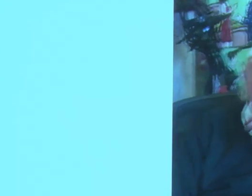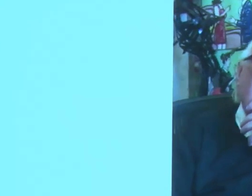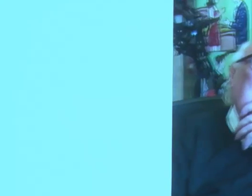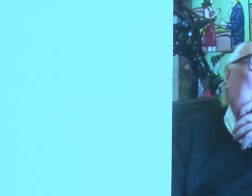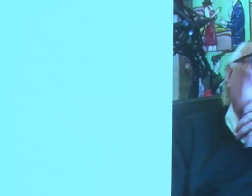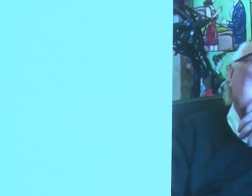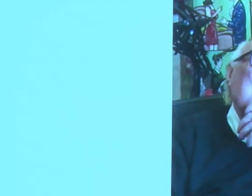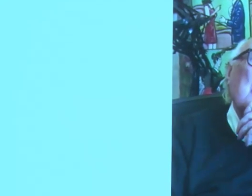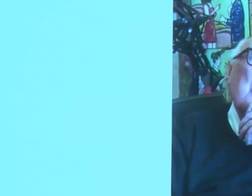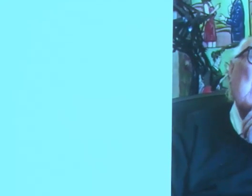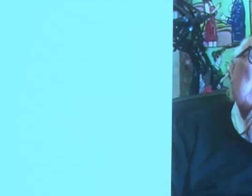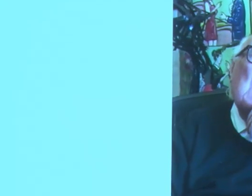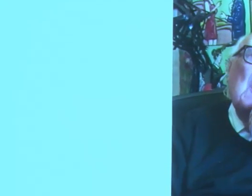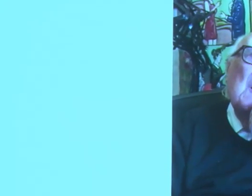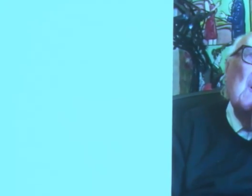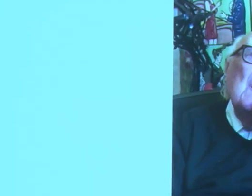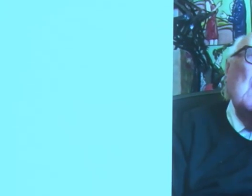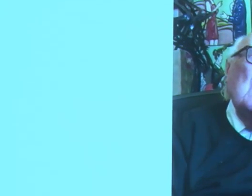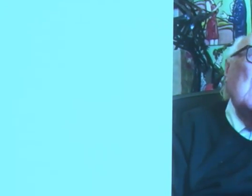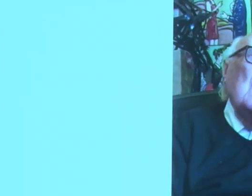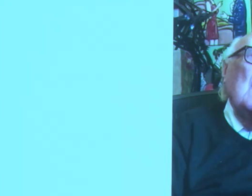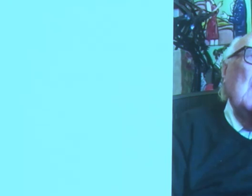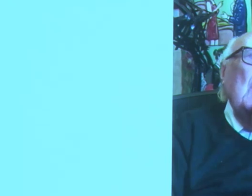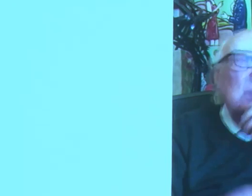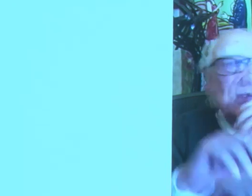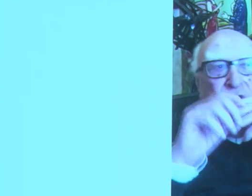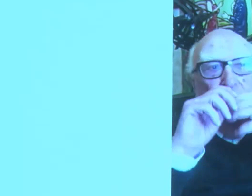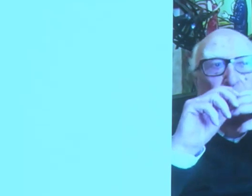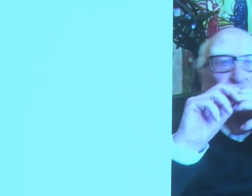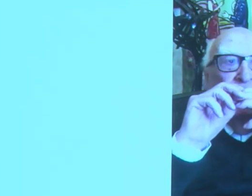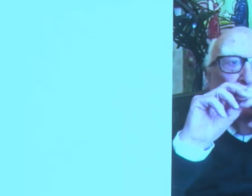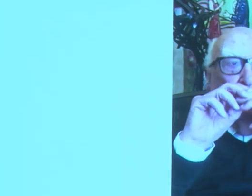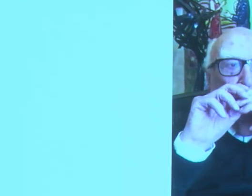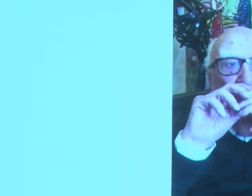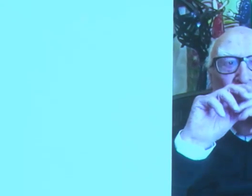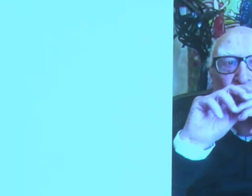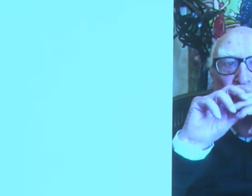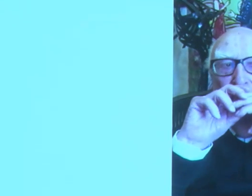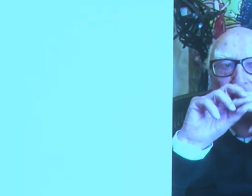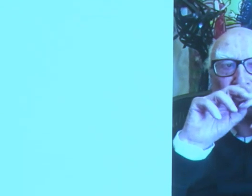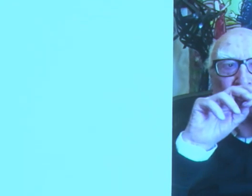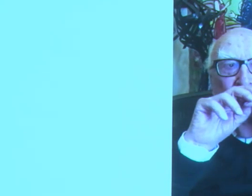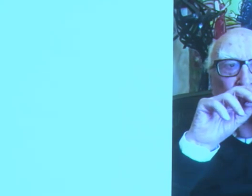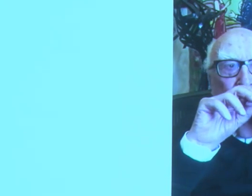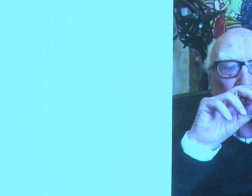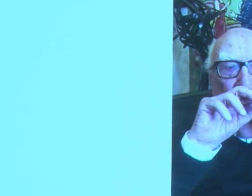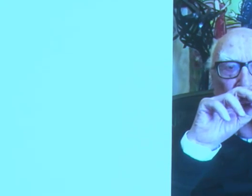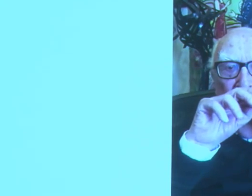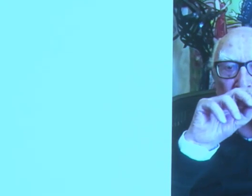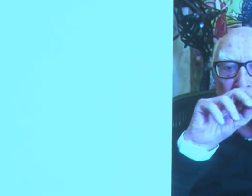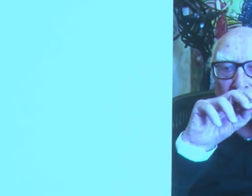del libro io ci sono stato tre volte